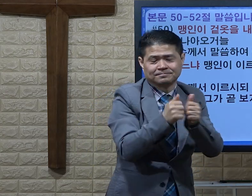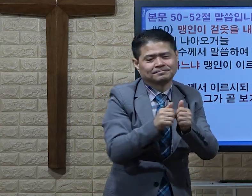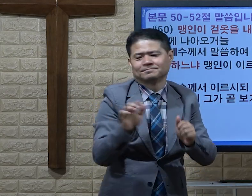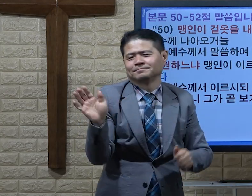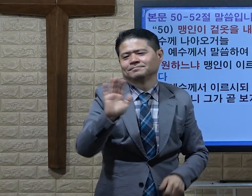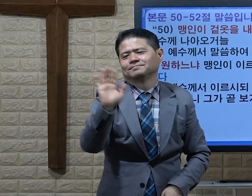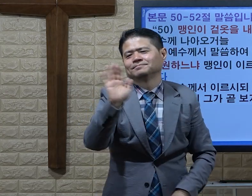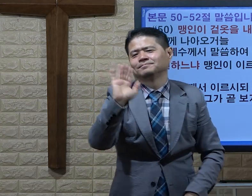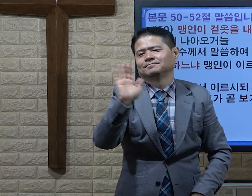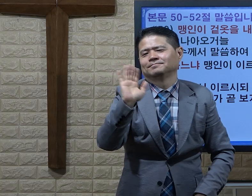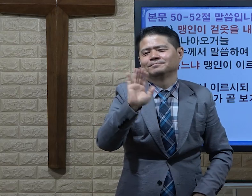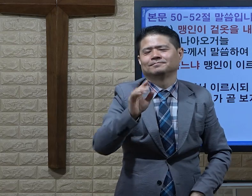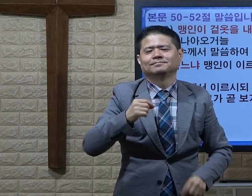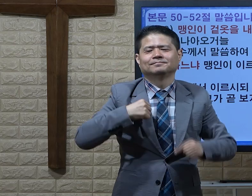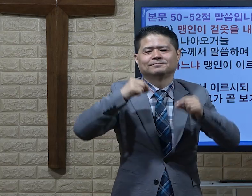그렇지만